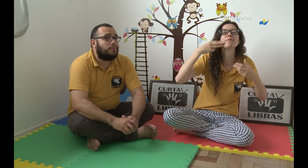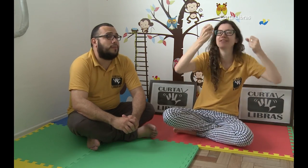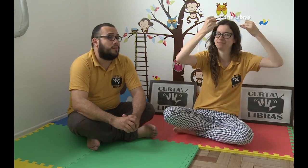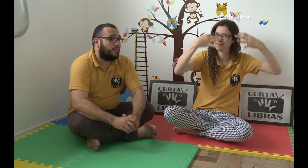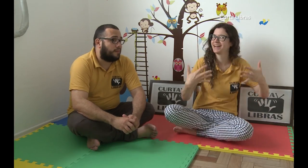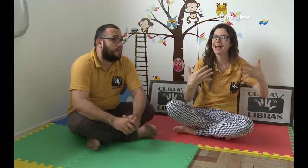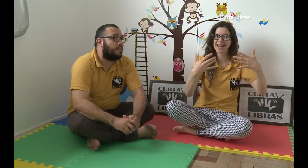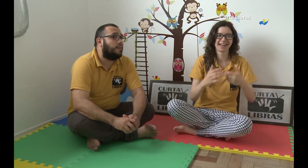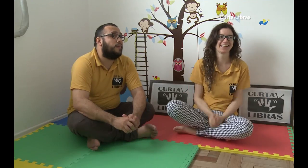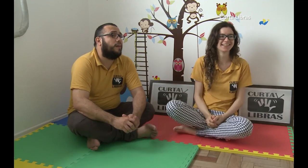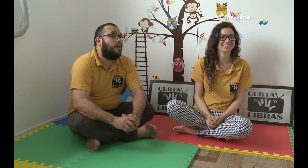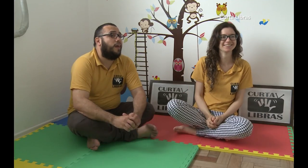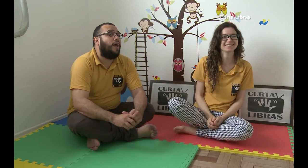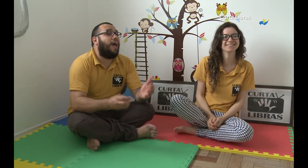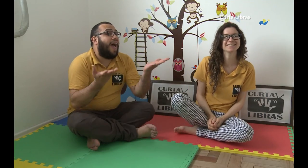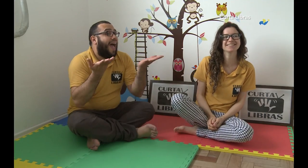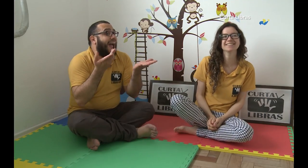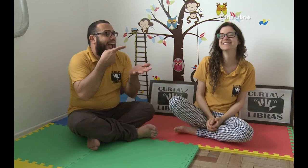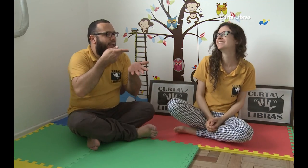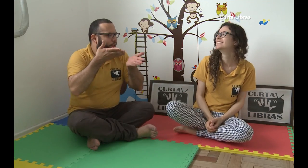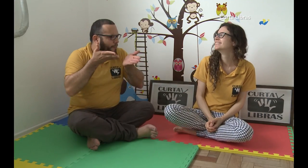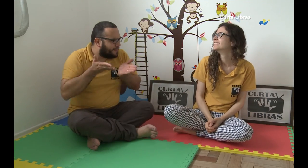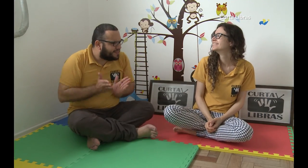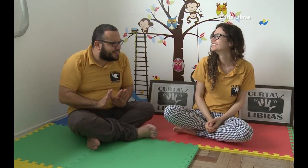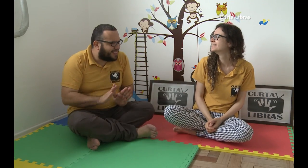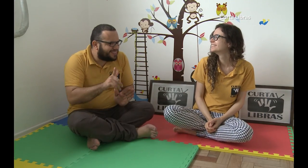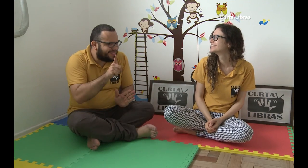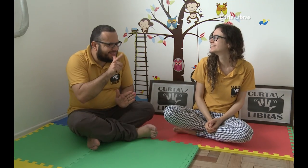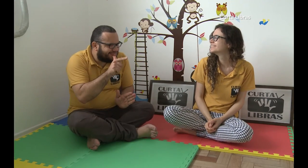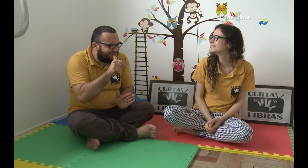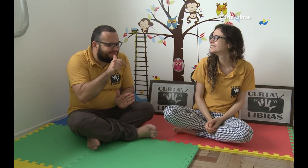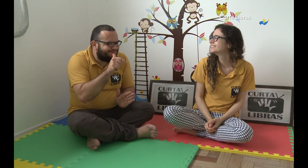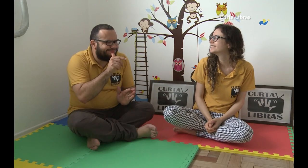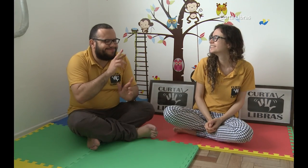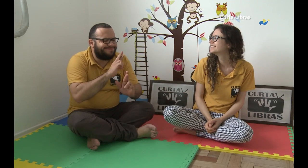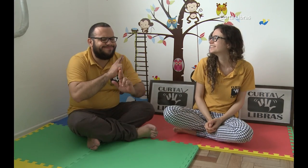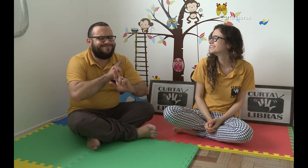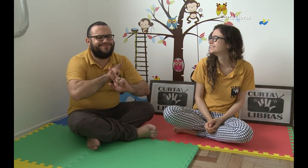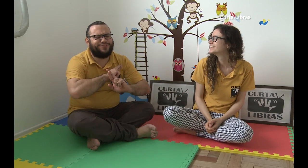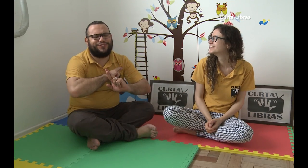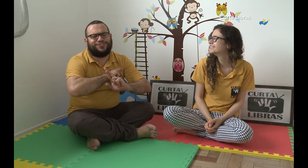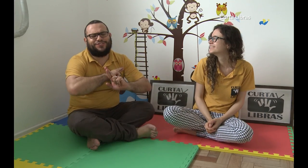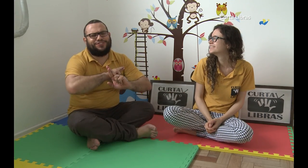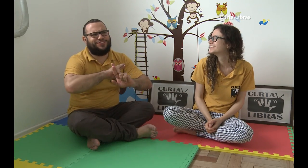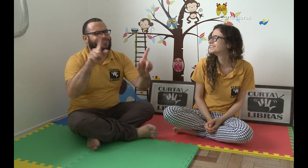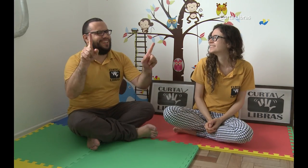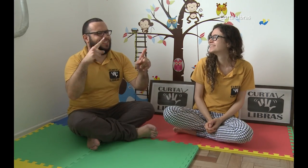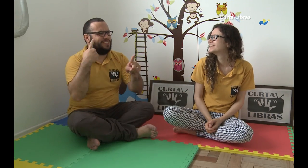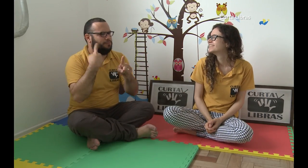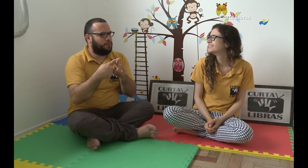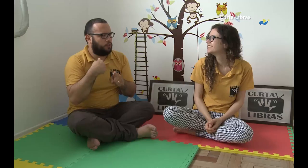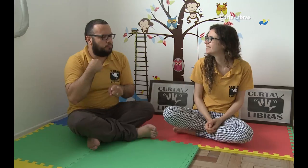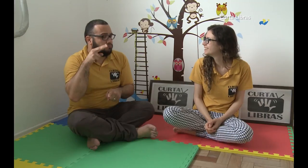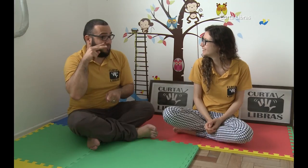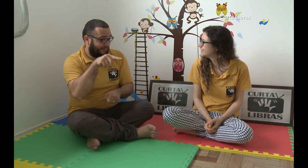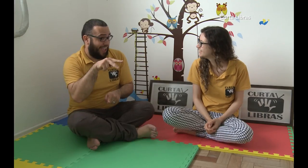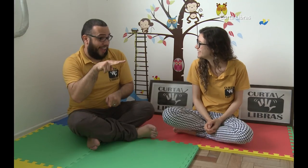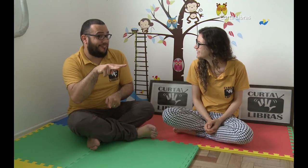Agora o Fabiano vai explicar O parto na água é muito diferente Porque eu vi a Fiorella nascer na água